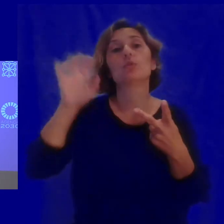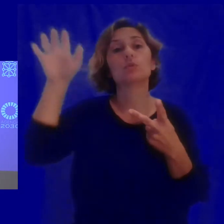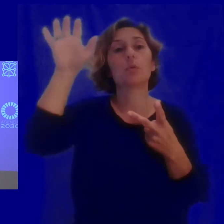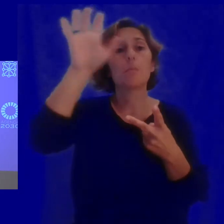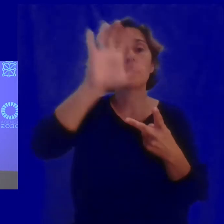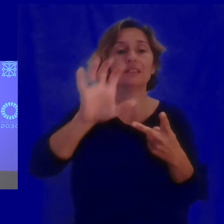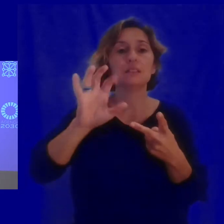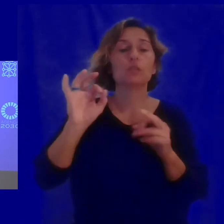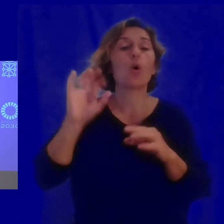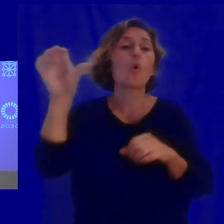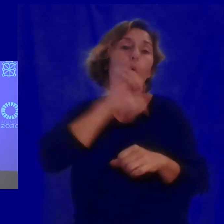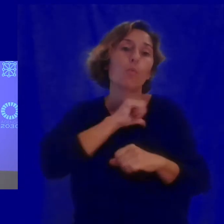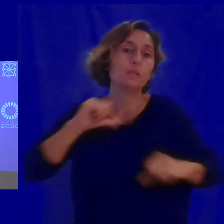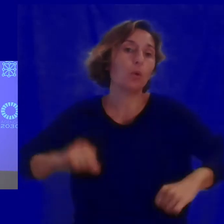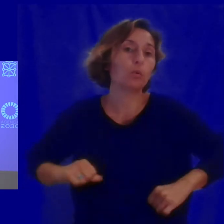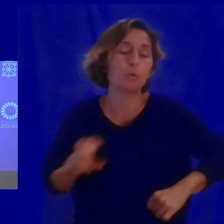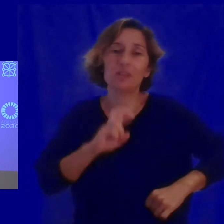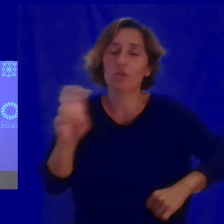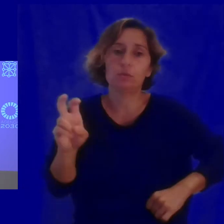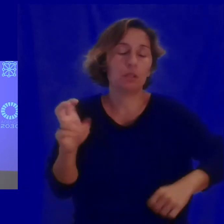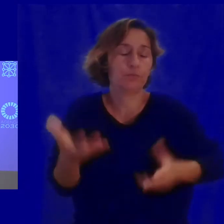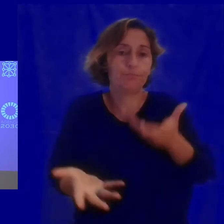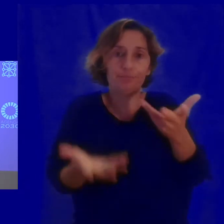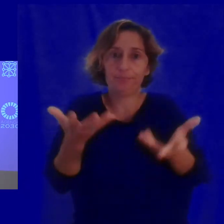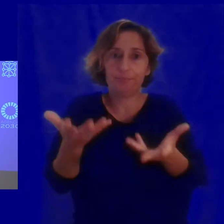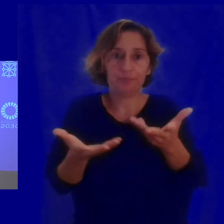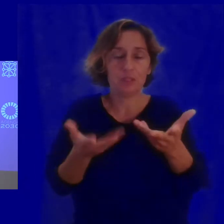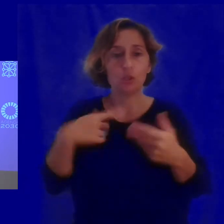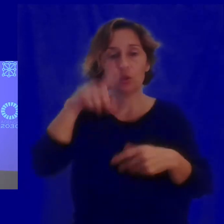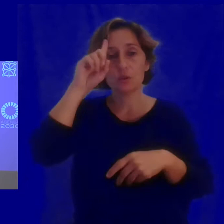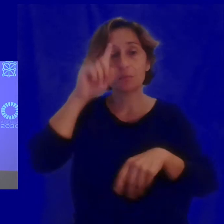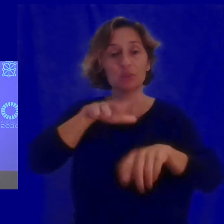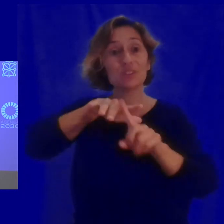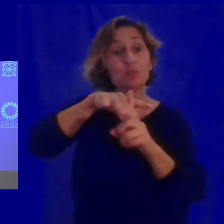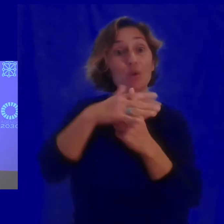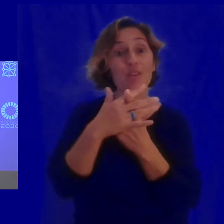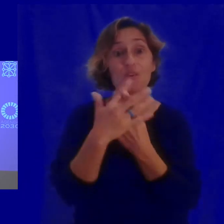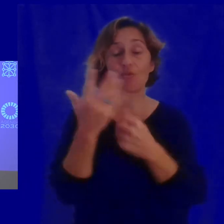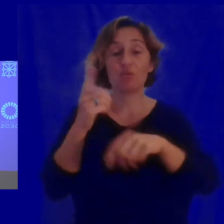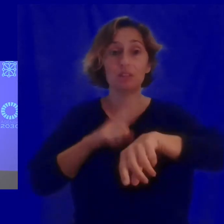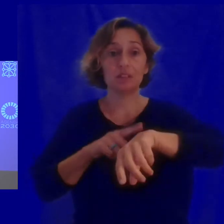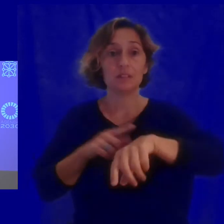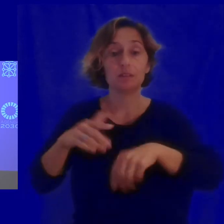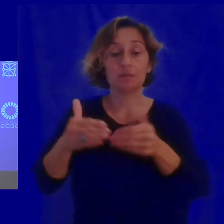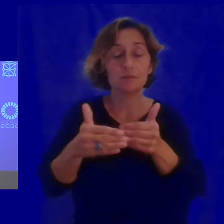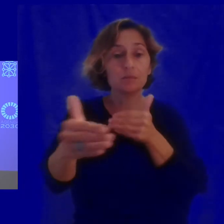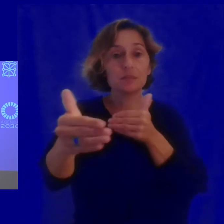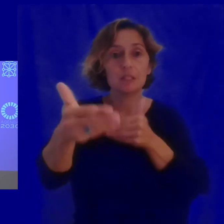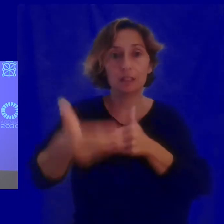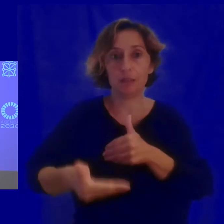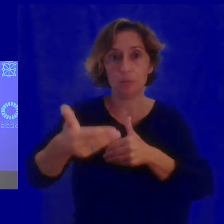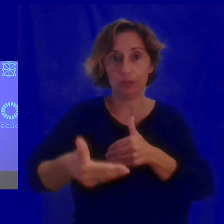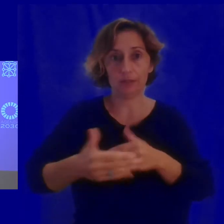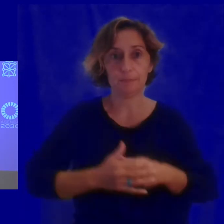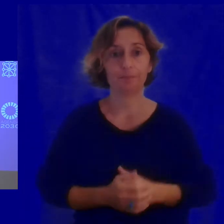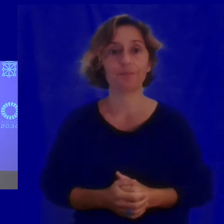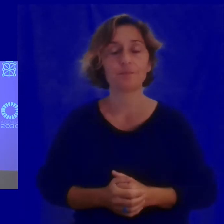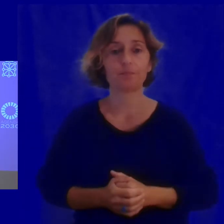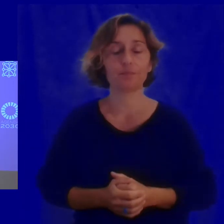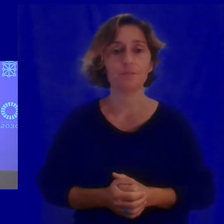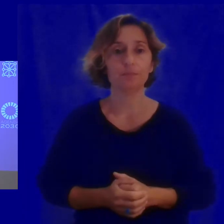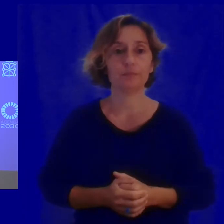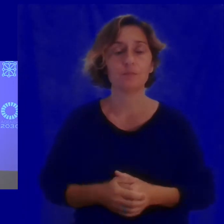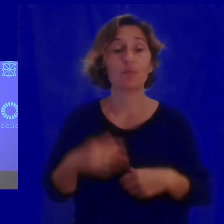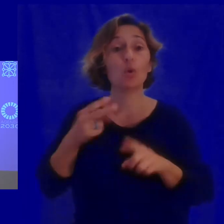otras autonomías. El contexto espacial y temporal es clave. Resulta complicado